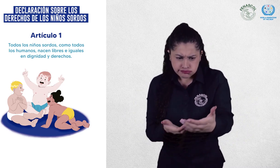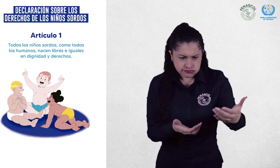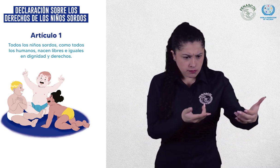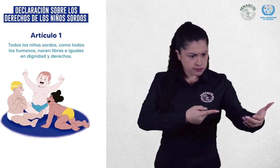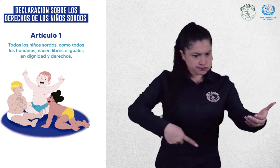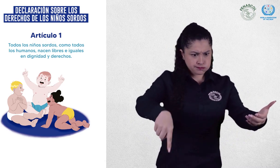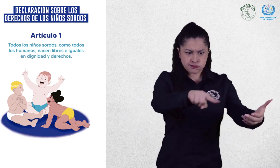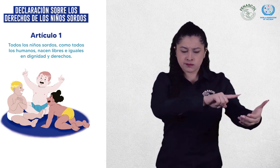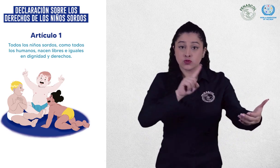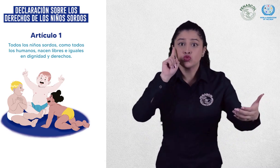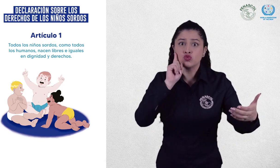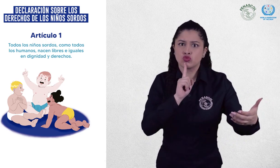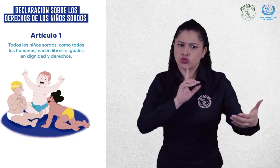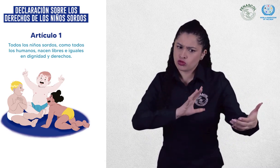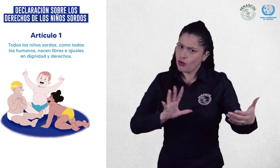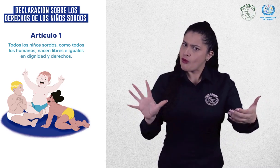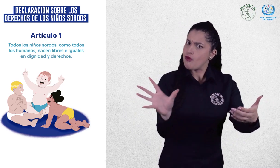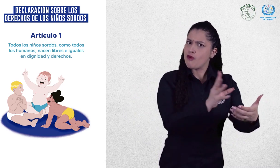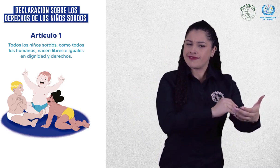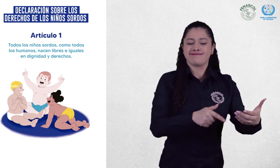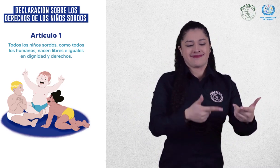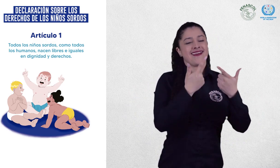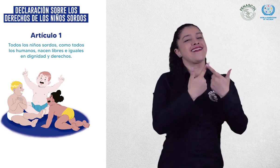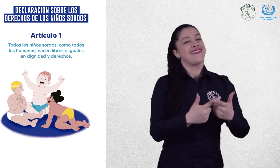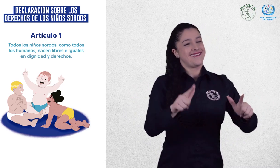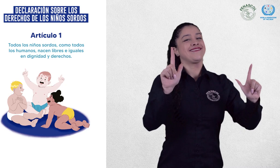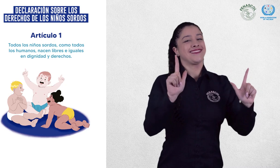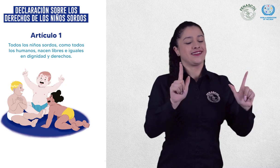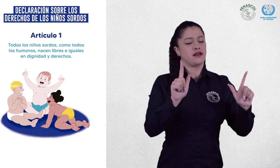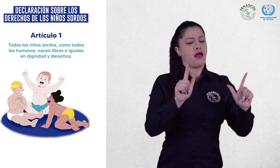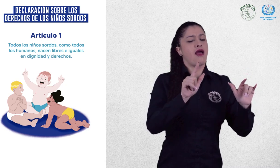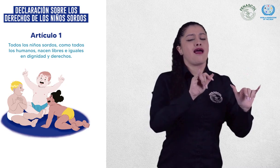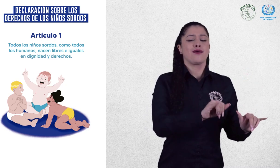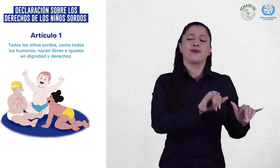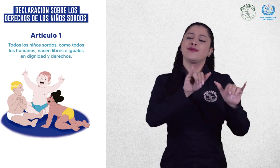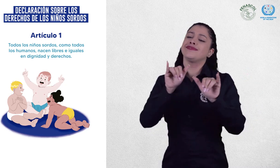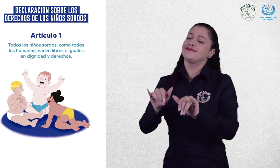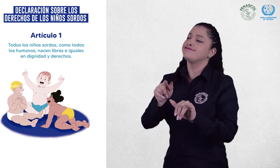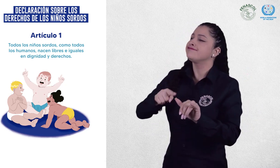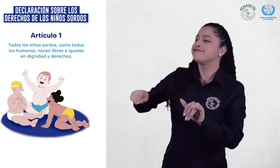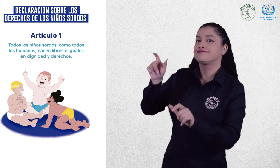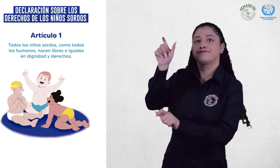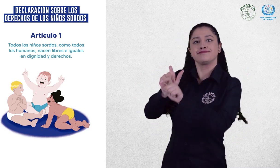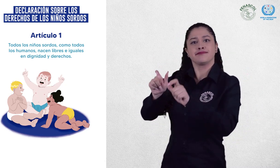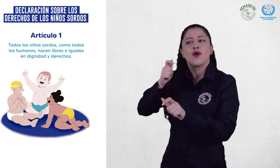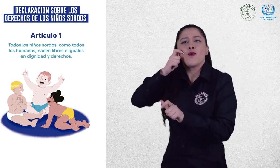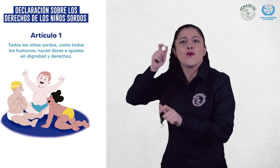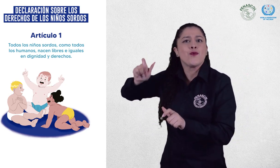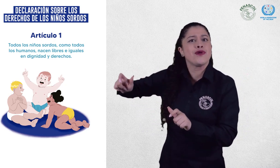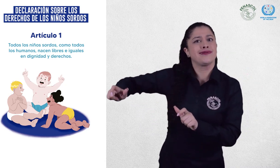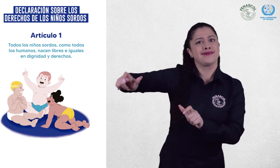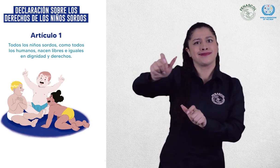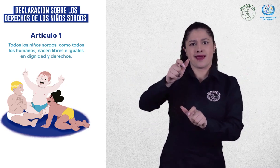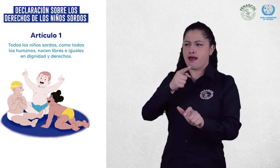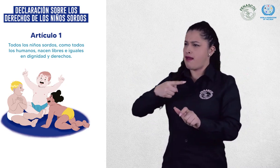Todos los niños sordos, como todos los humanos, nacen libres e iguales en dignidad y